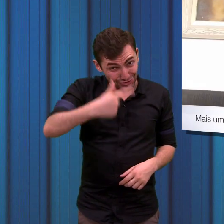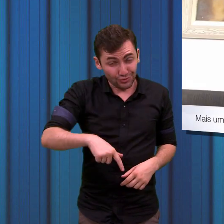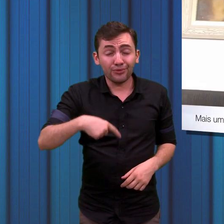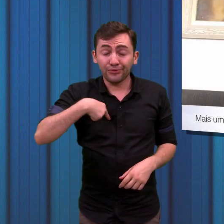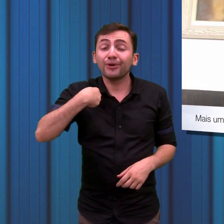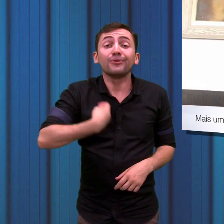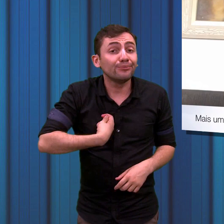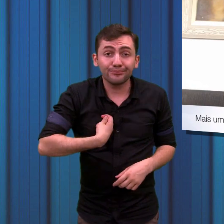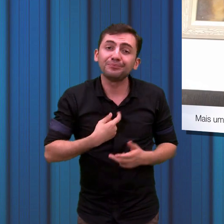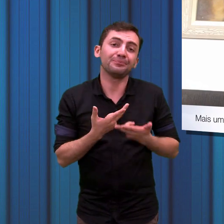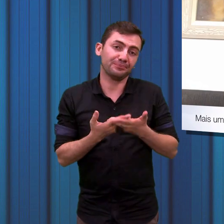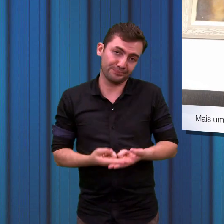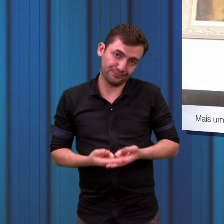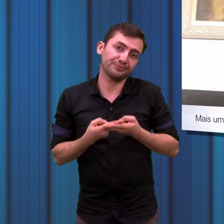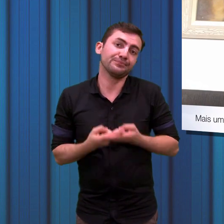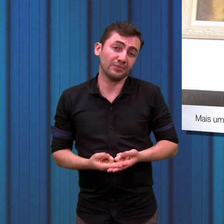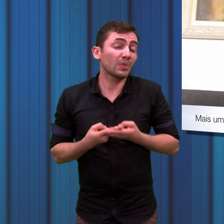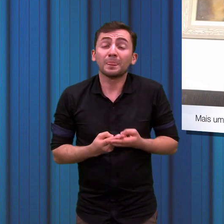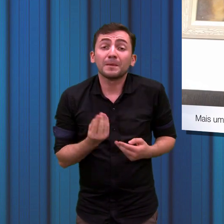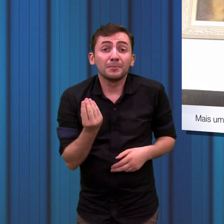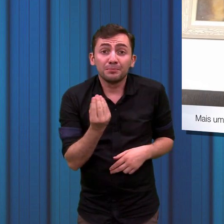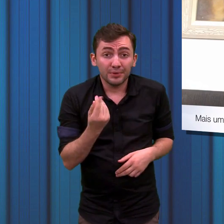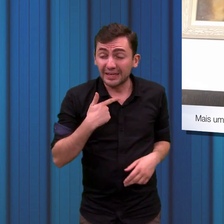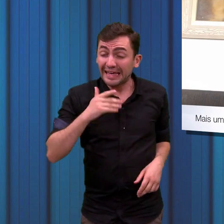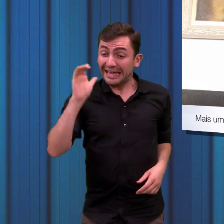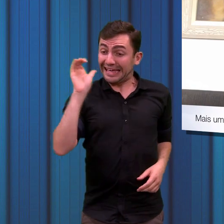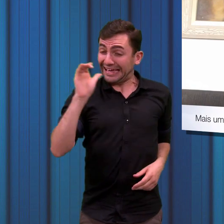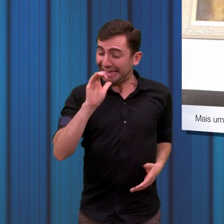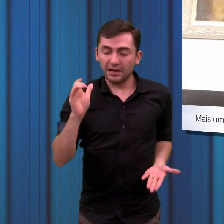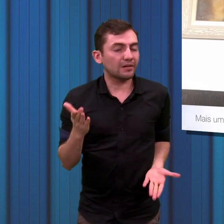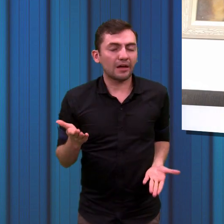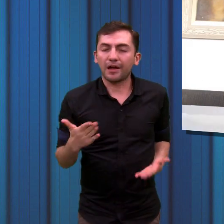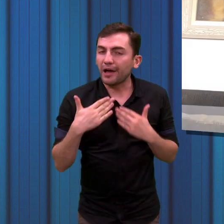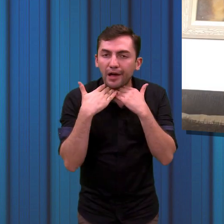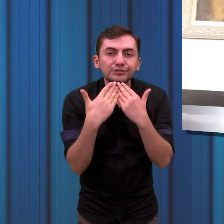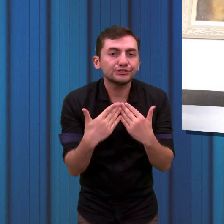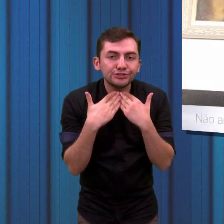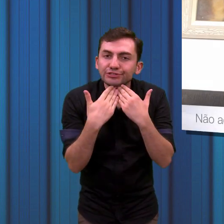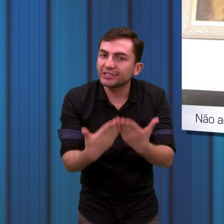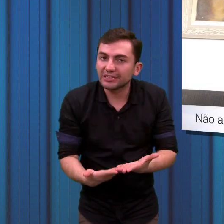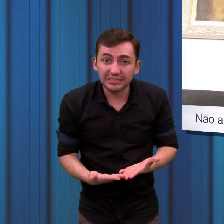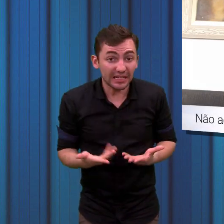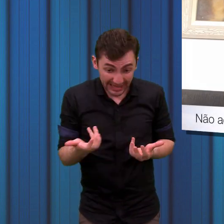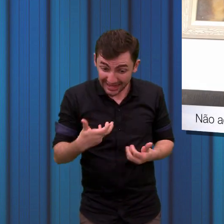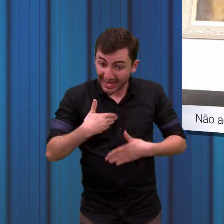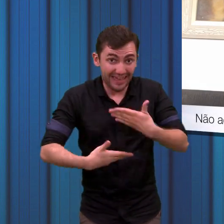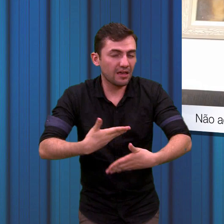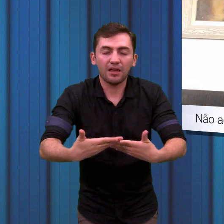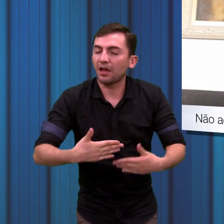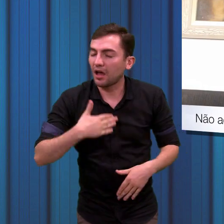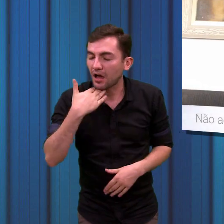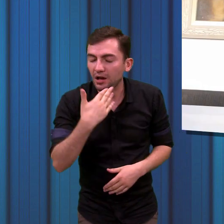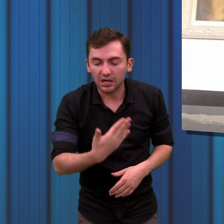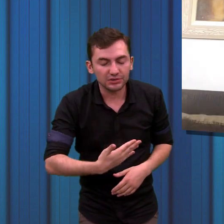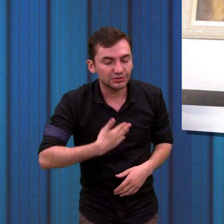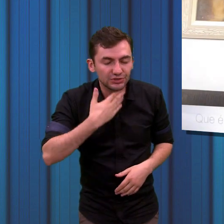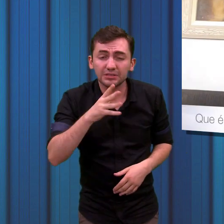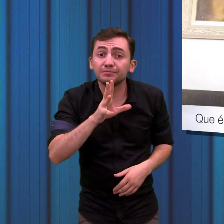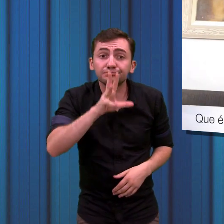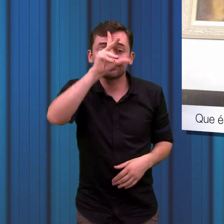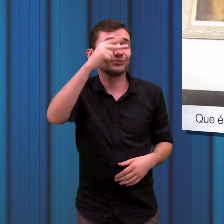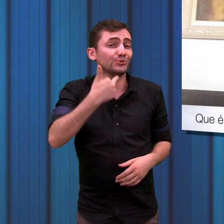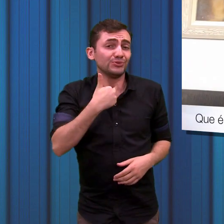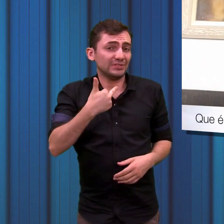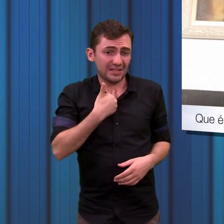Mais uma vez eu tive que exercer a paciência, porque não adianta ter pressa, não adianta querer atropelar as coisas, que é